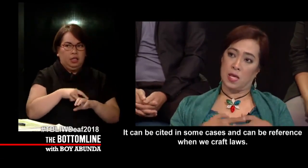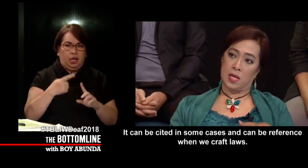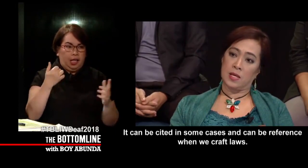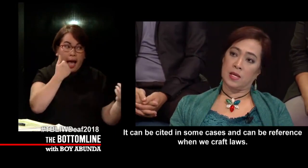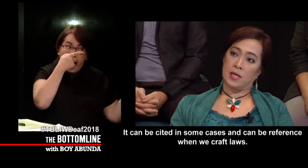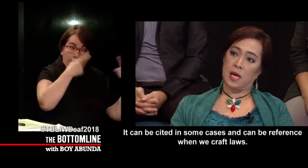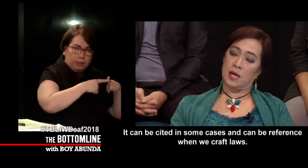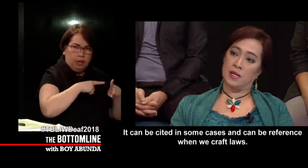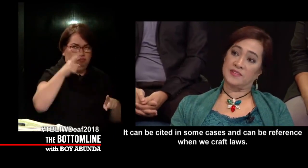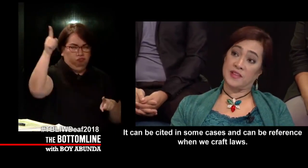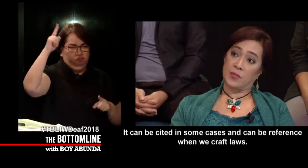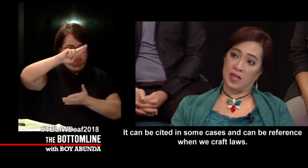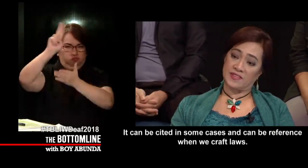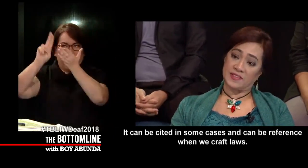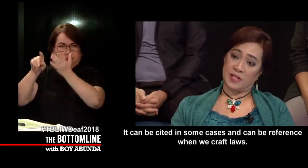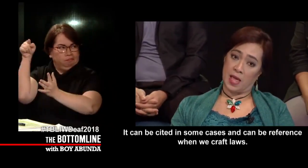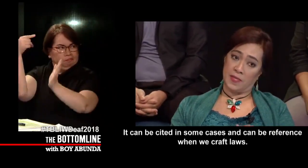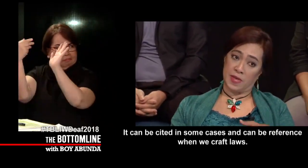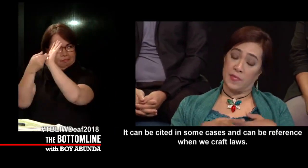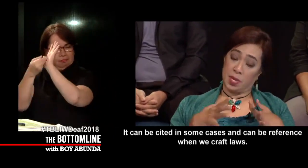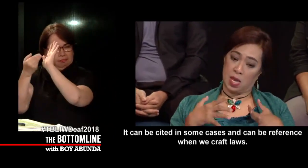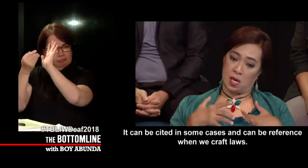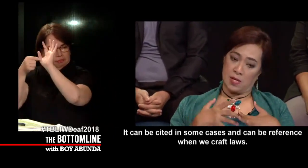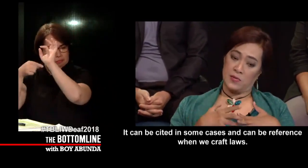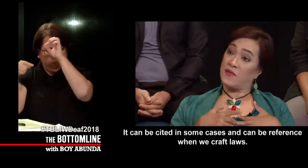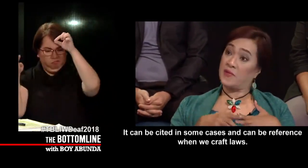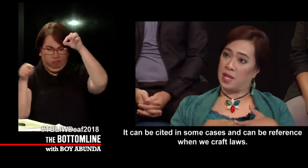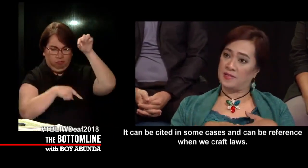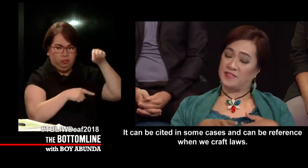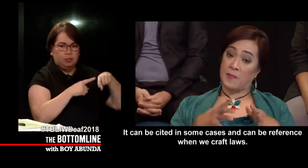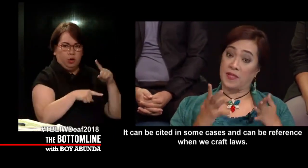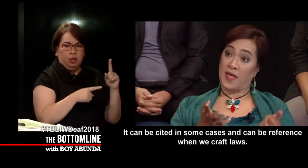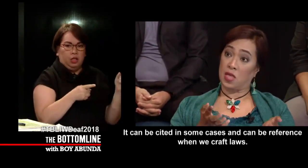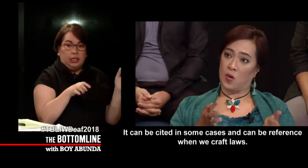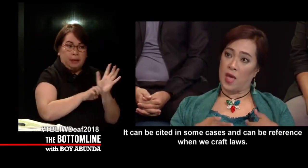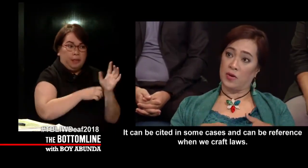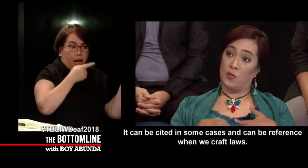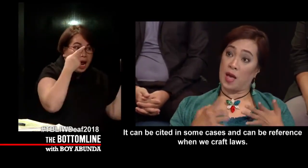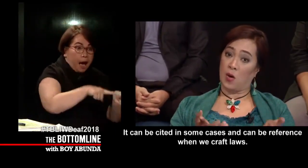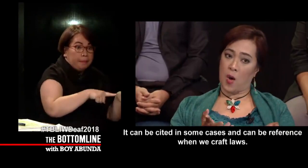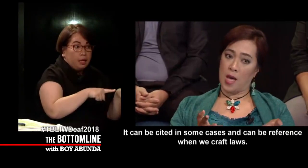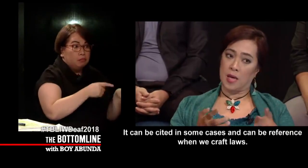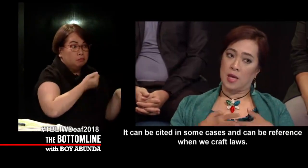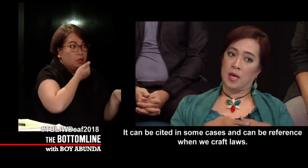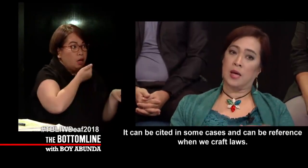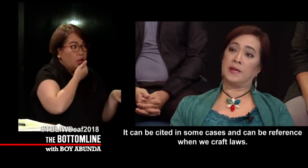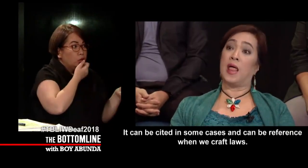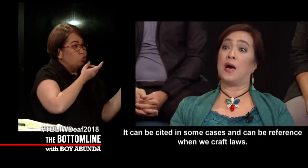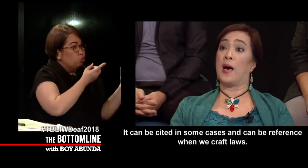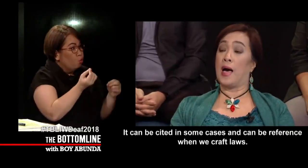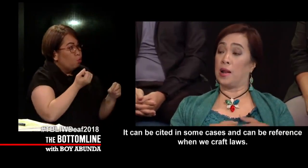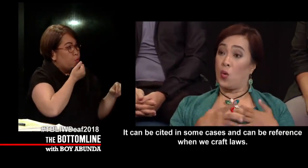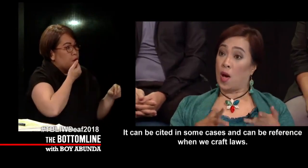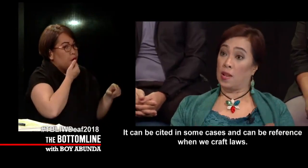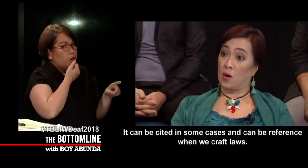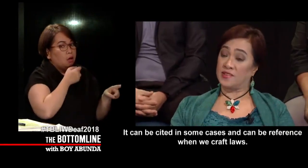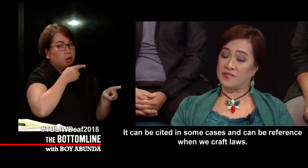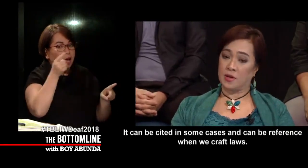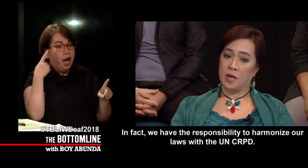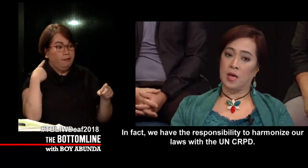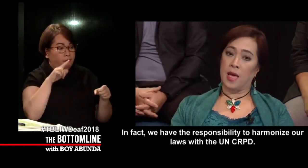in some cases and can be reference kapag tayo ay gumagawa ng mga